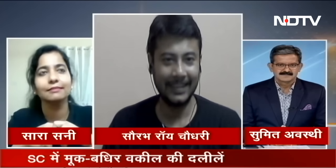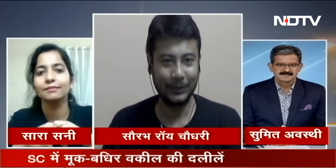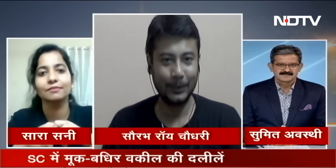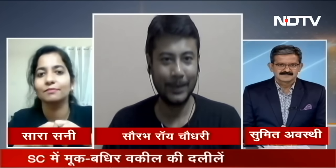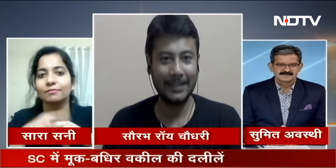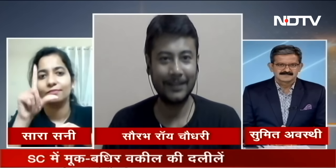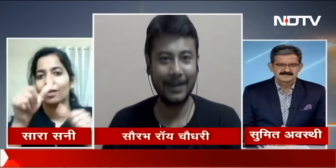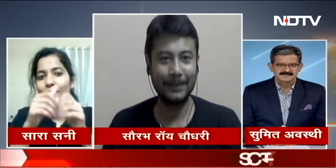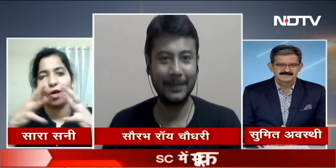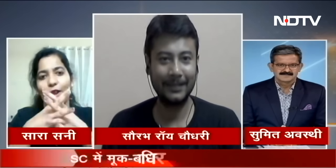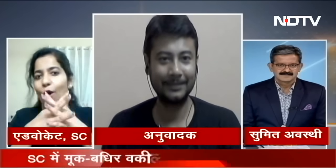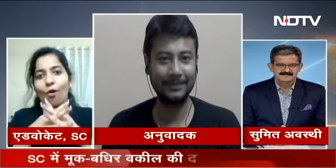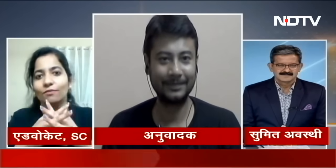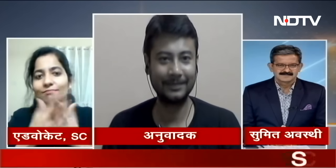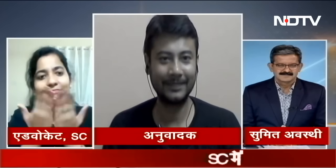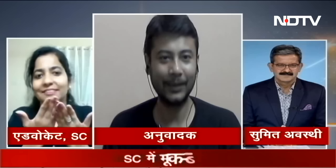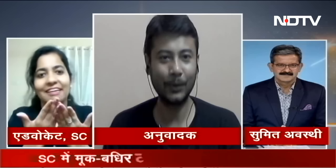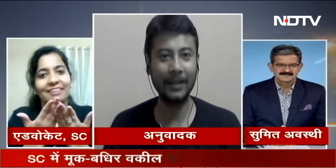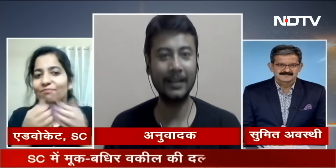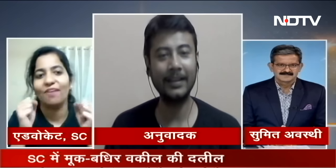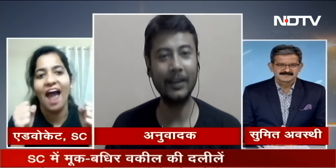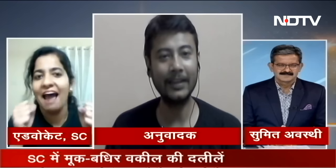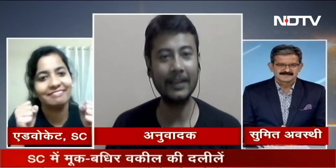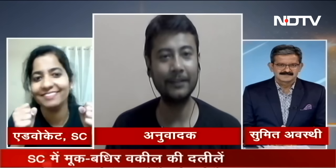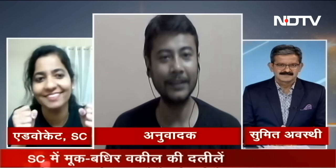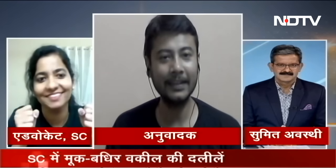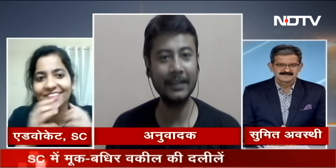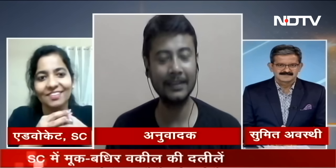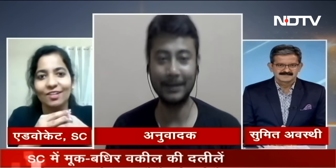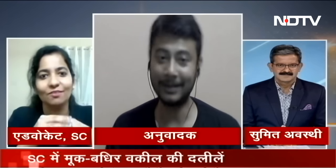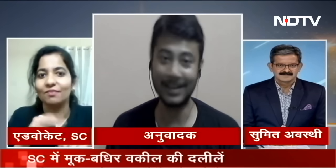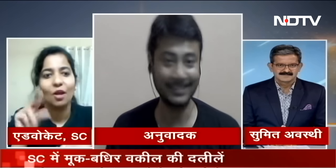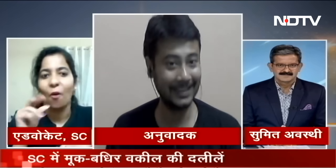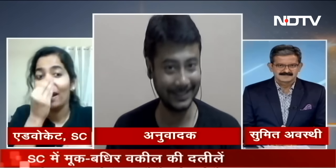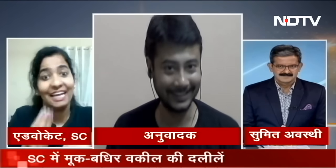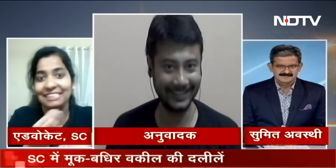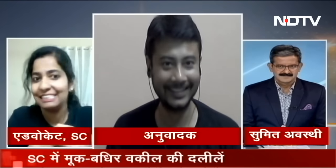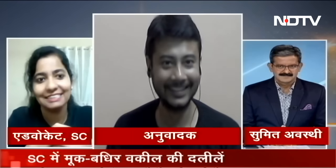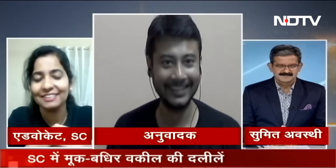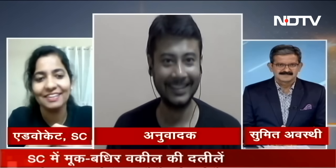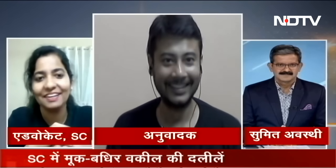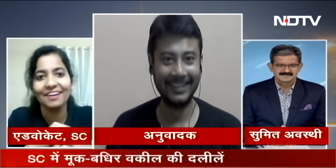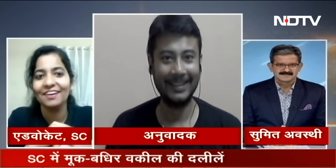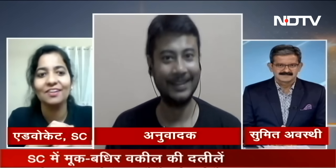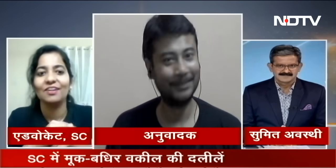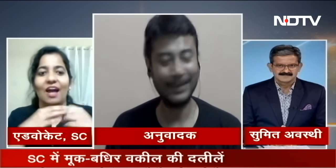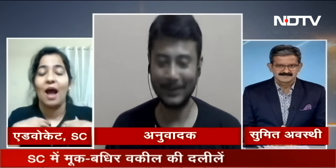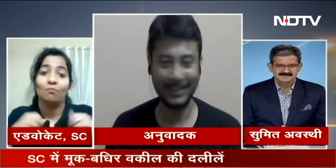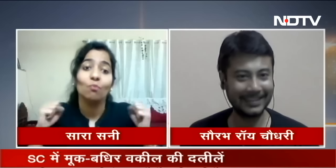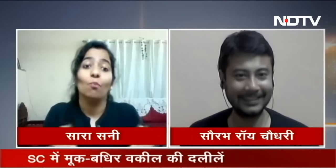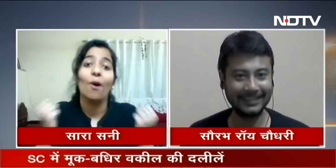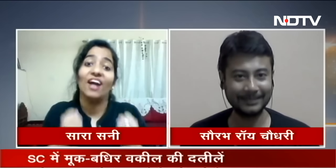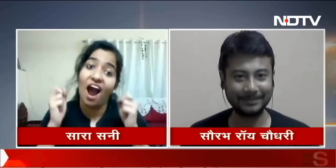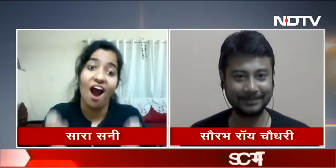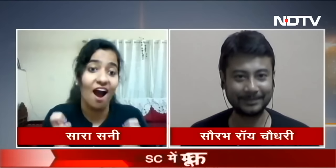सही है। तो मेरा जवाब ये होगा कि लीगल फील्ड आसान नहीं है, बिल्कुल